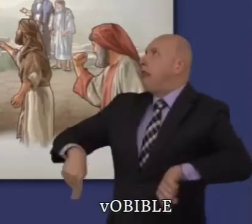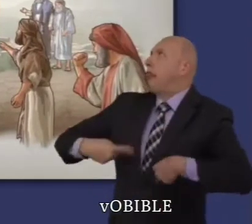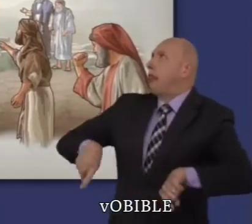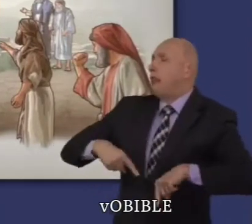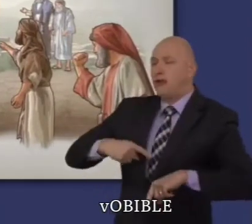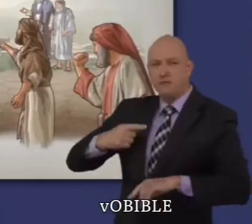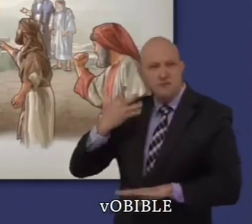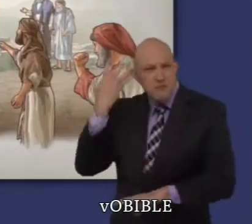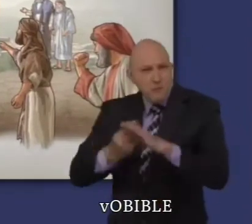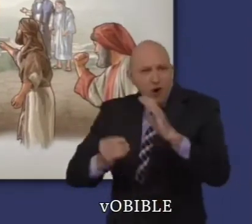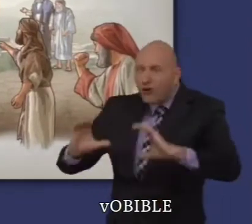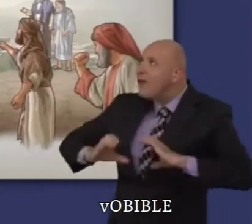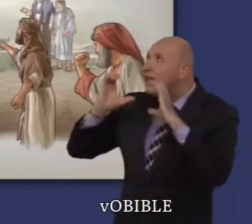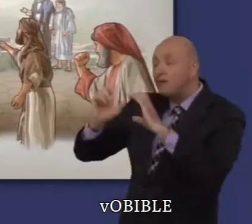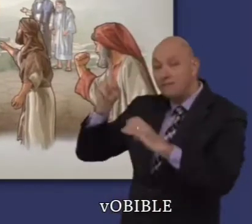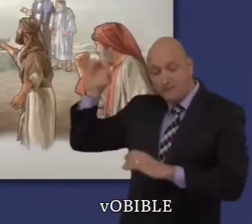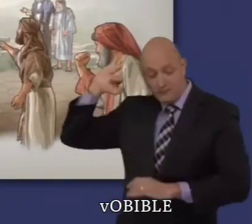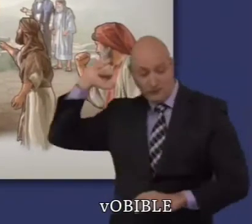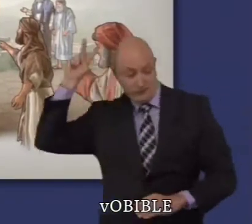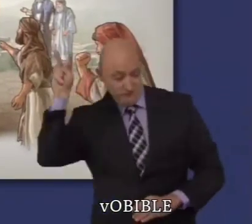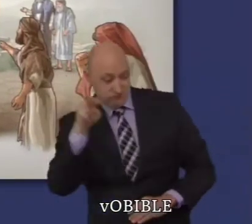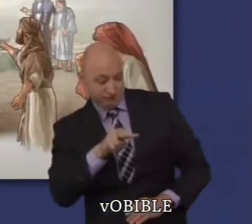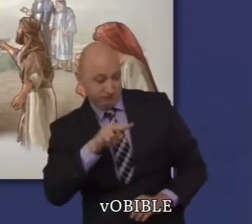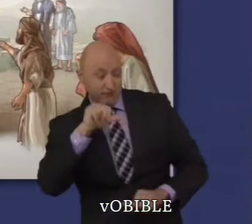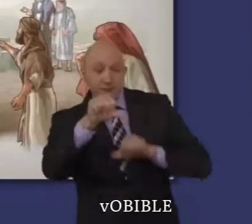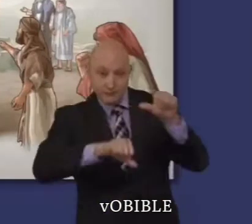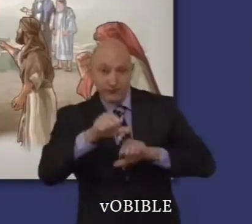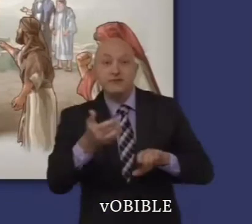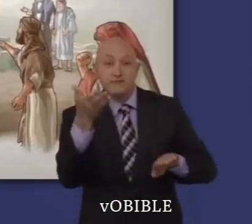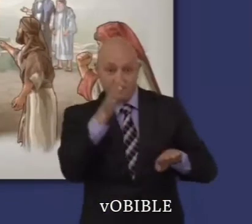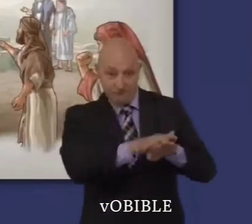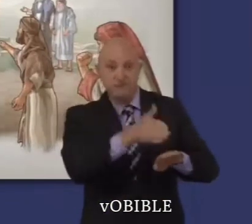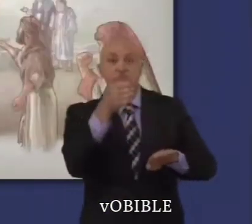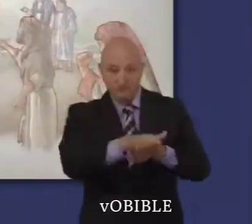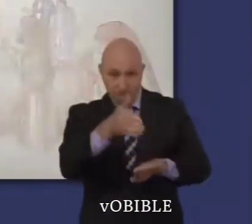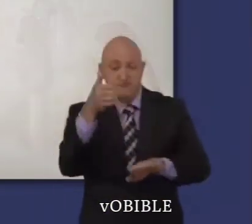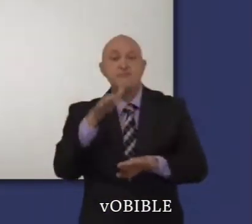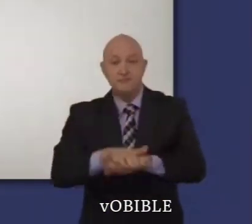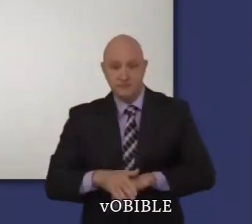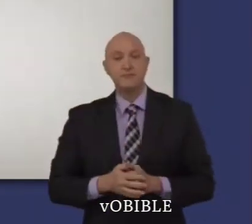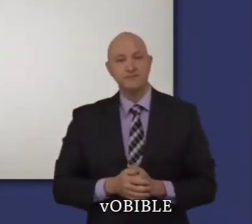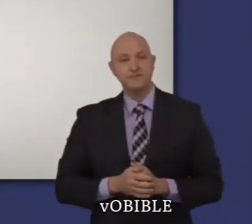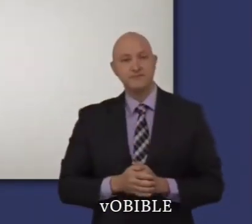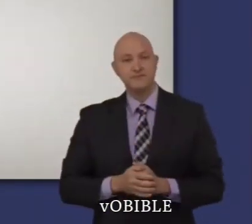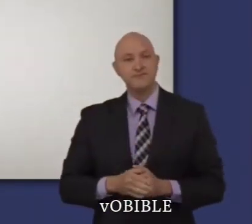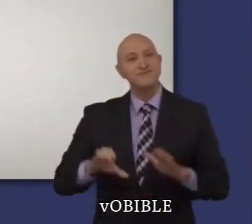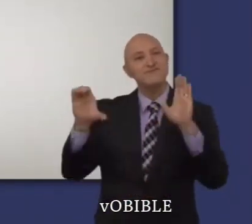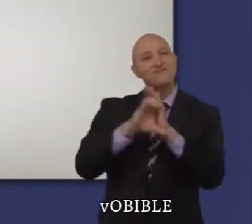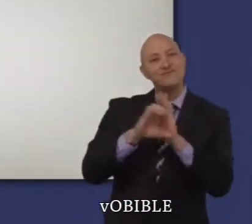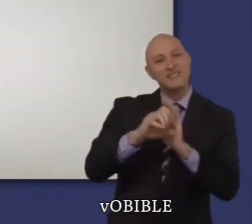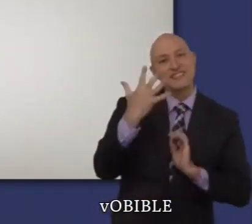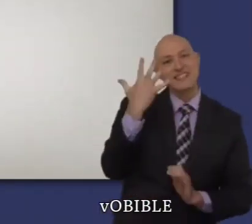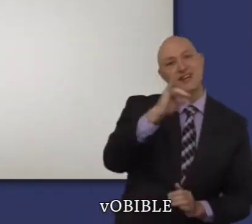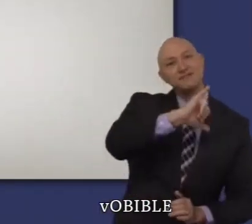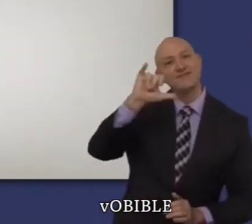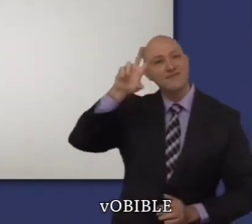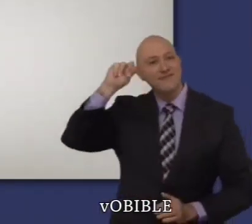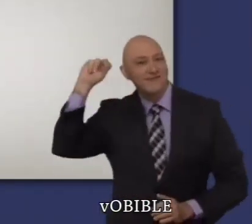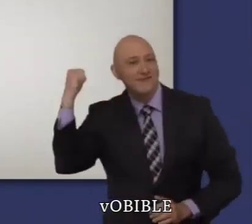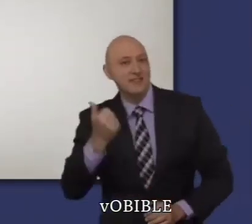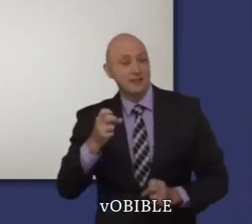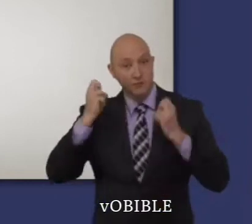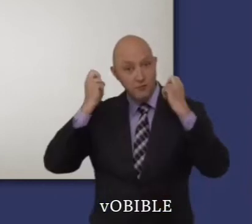à se souvenir de ce que Jéhovah a fait pour eux. Par exemple, Moïse leur rappelle que Jéhovah a fait disparaître